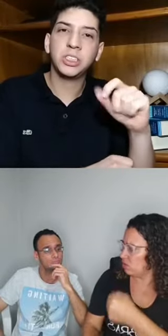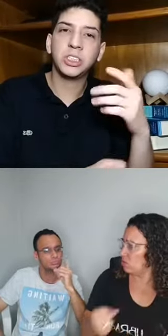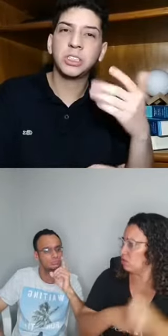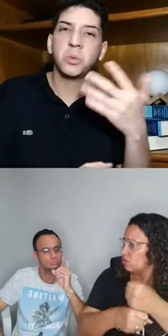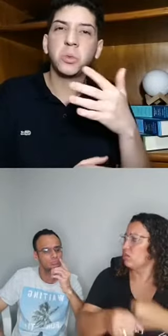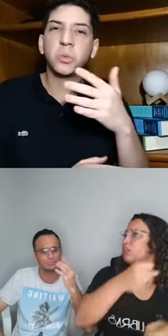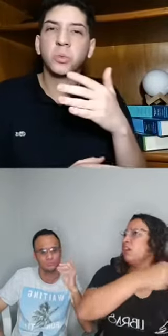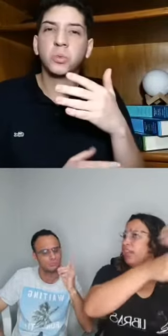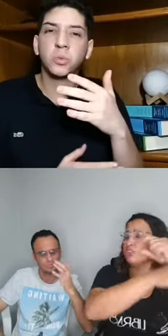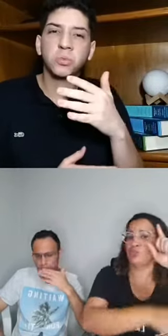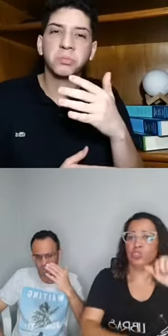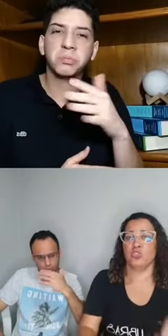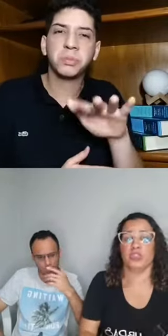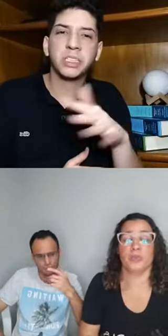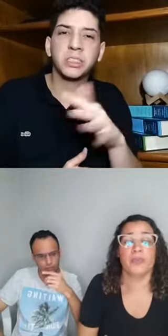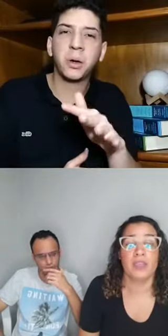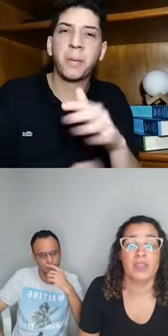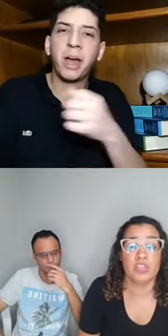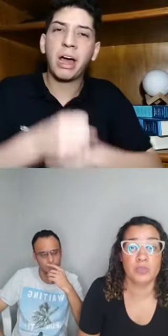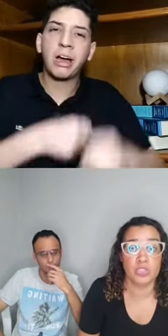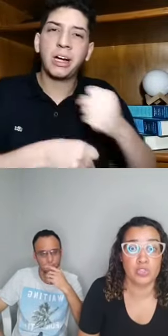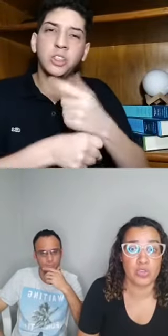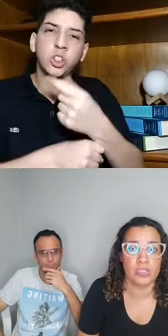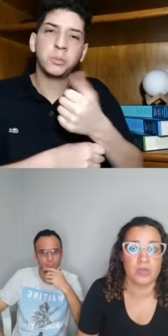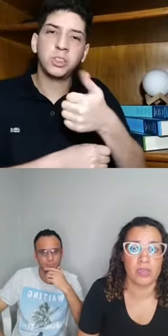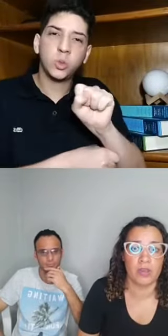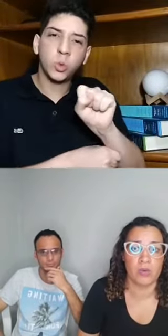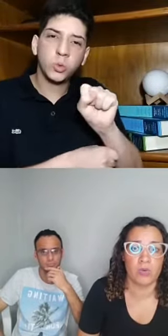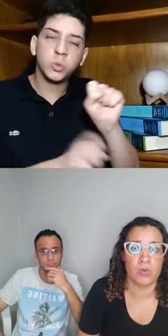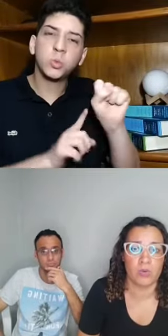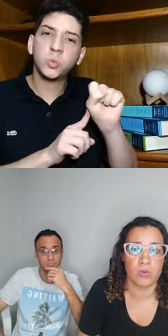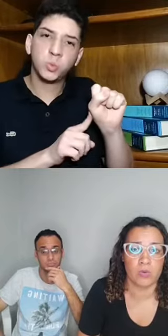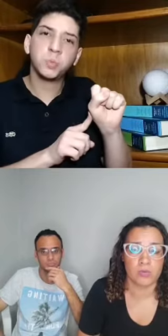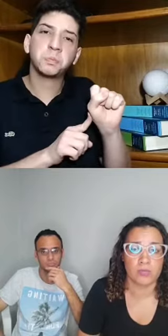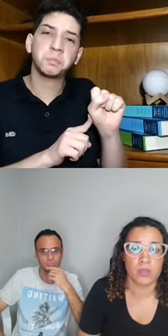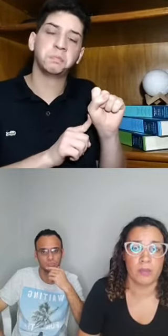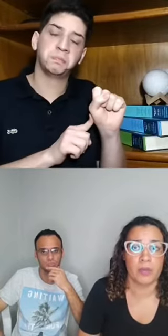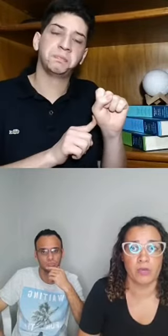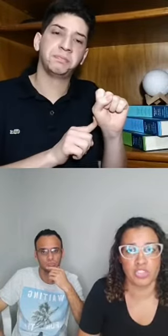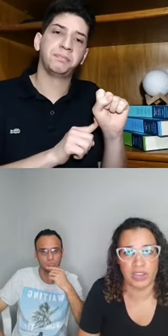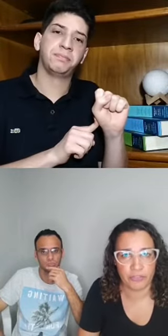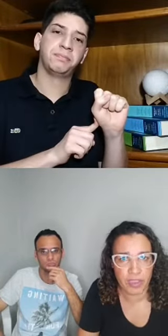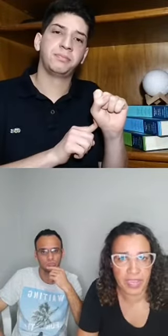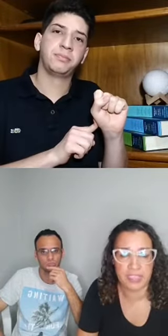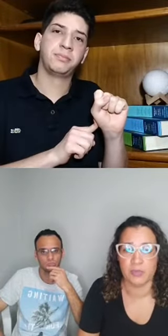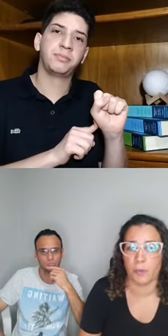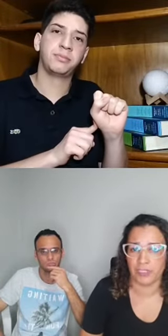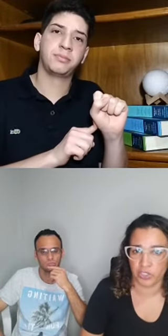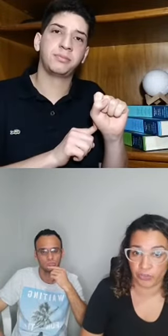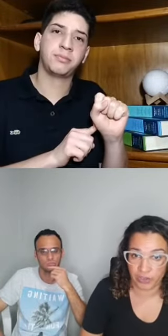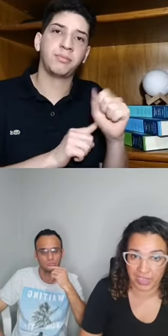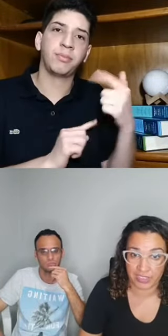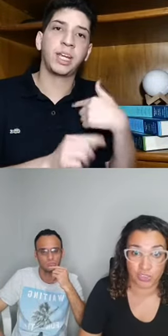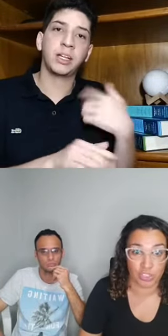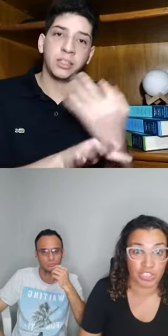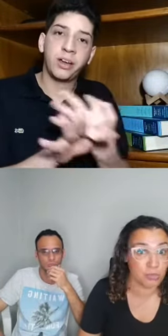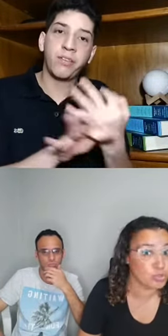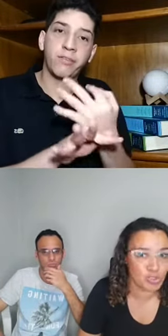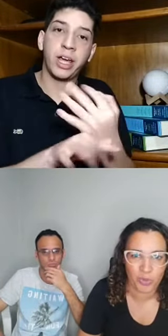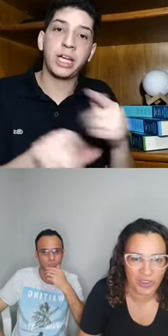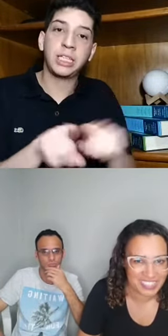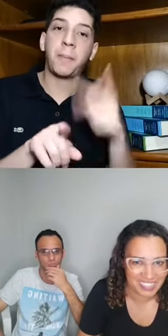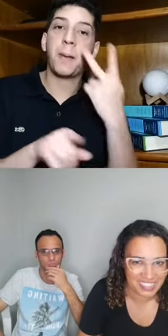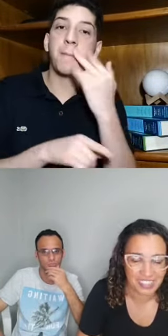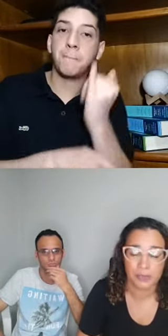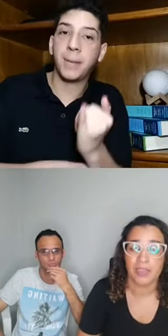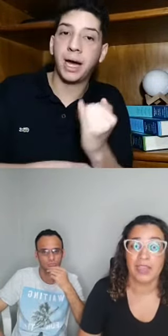2018. Em 2018, eu Eu tirei férias, meu pai tirou férias. Nós tiramos juntos